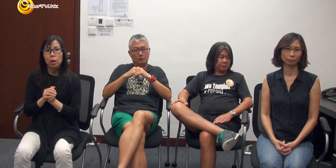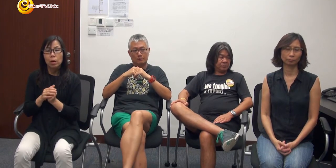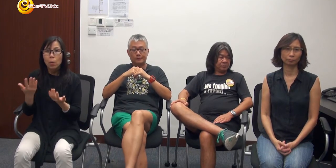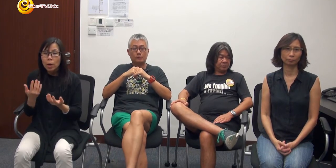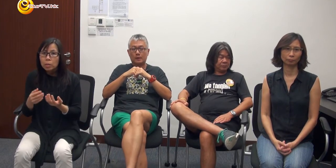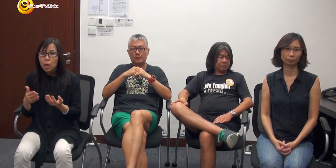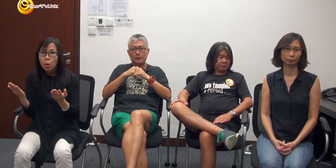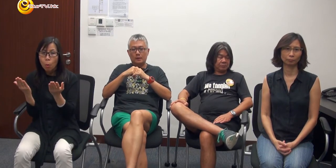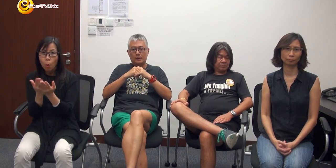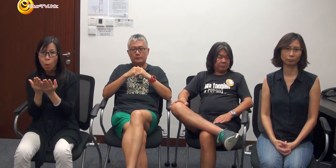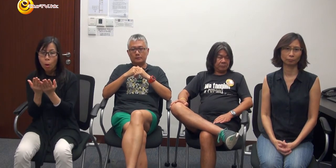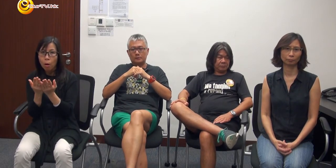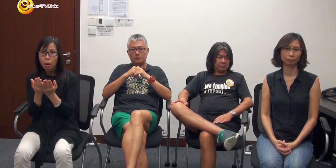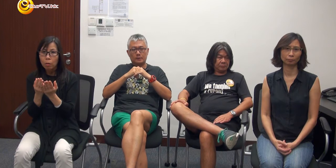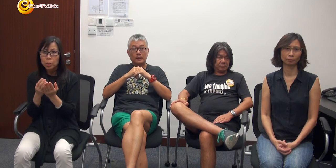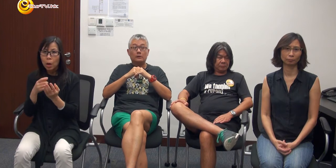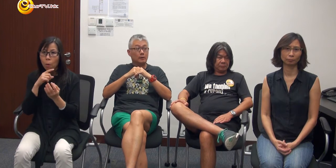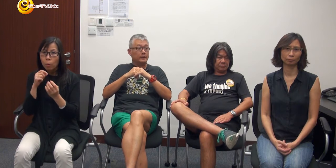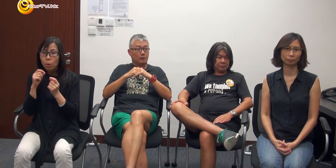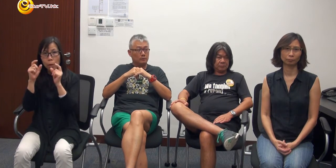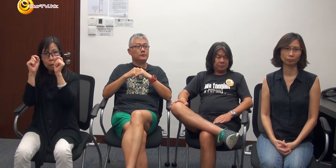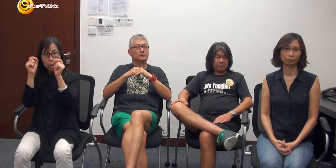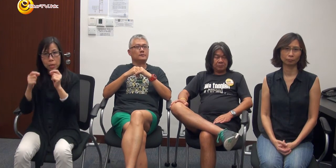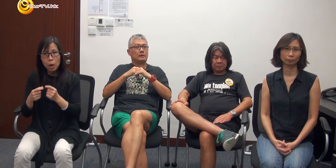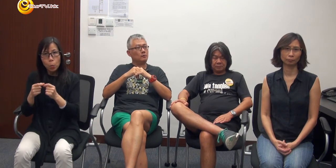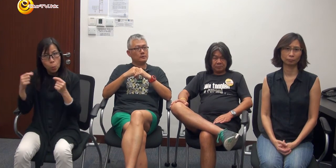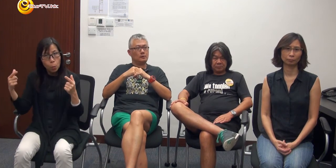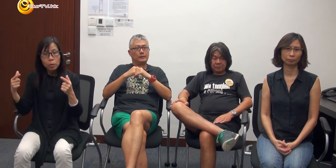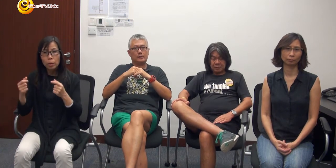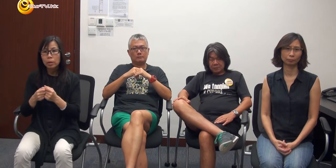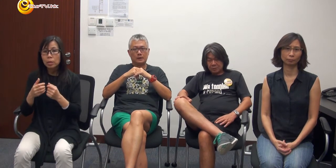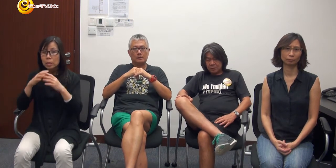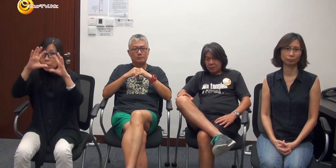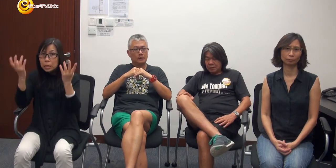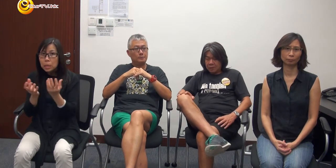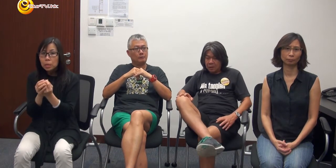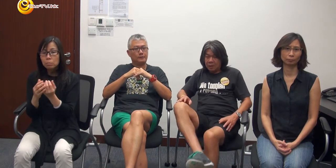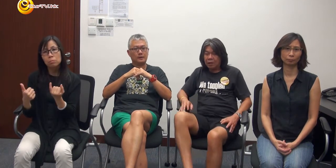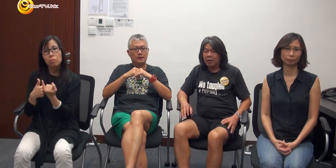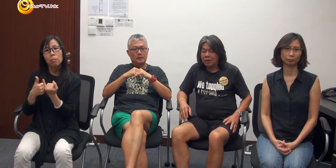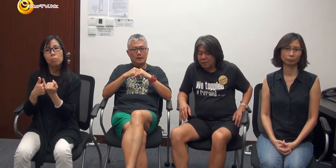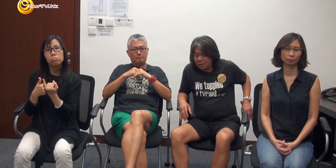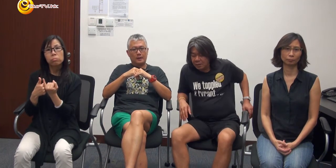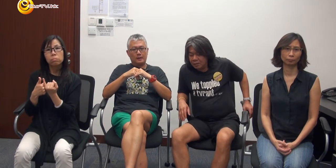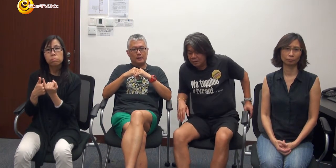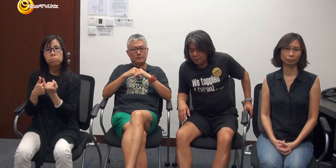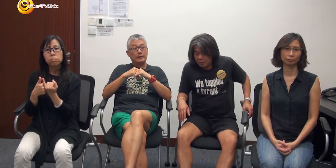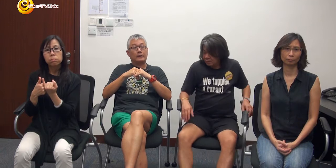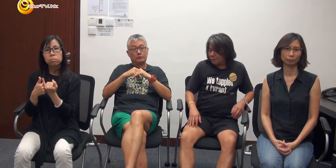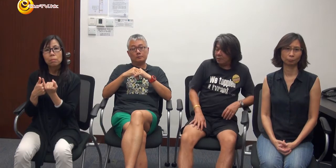咁否則話，其實學生應該係喺成個過程裏邊咧，係唔應該某一啲部分咧係被即係拎走嘅。 咁